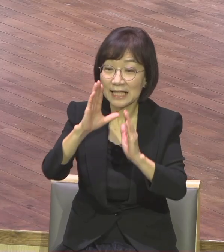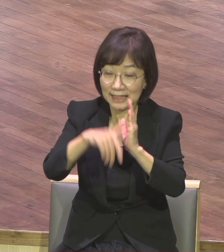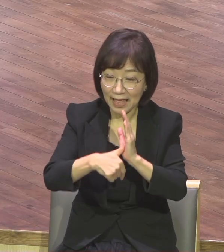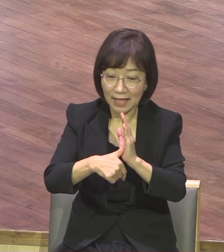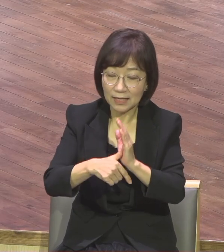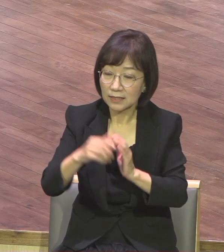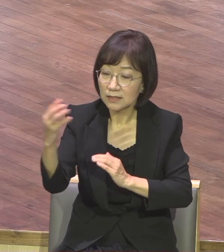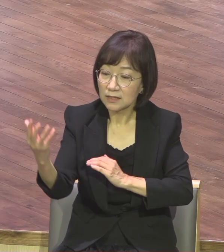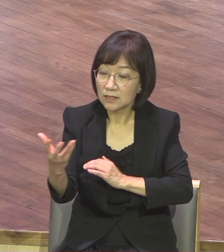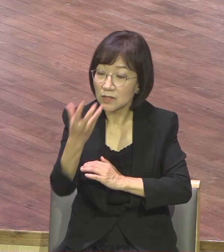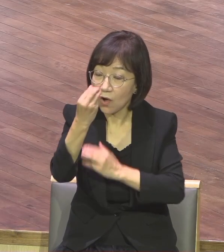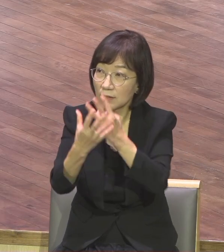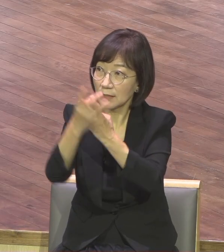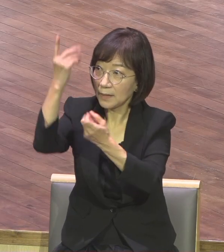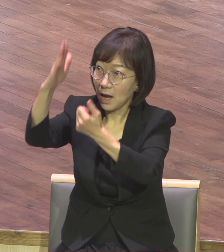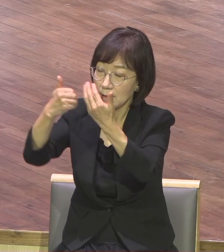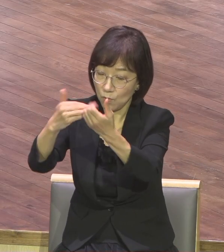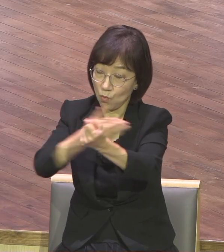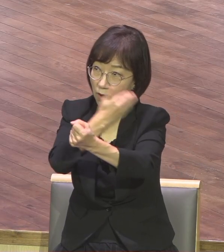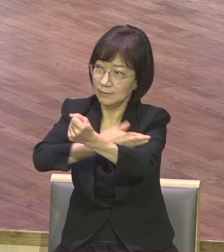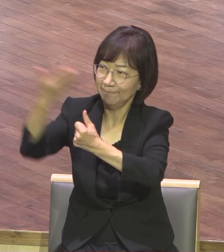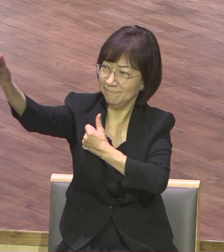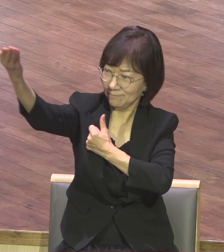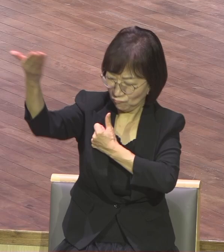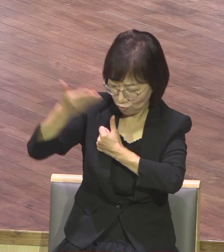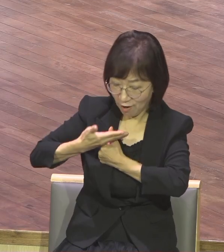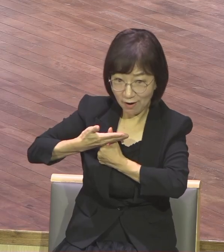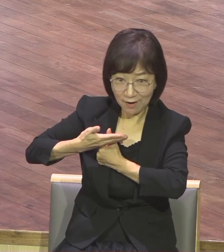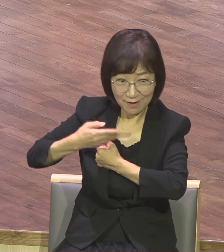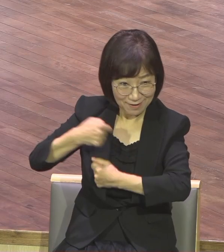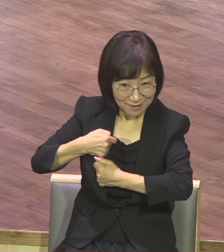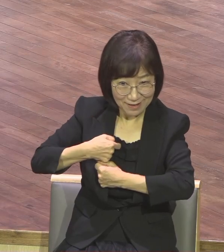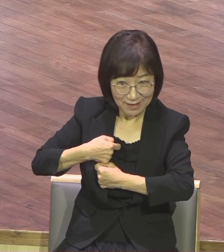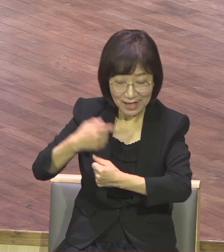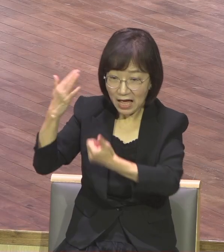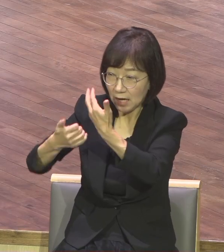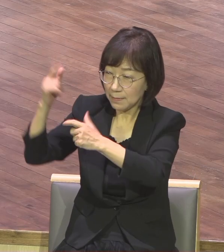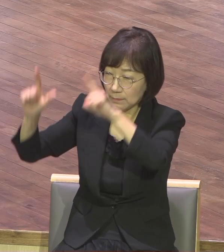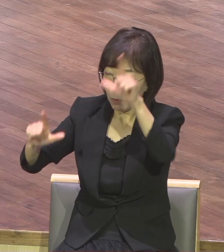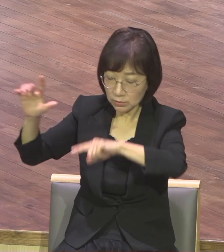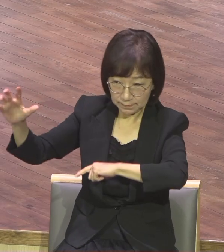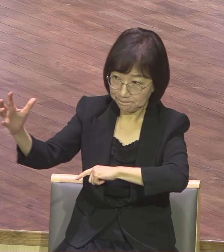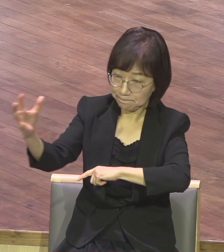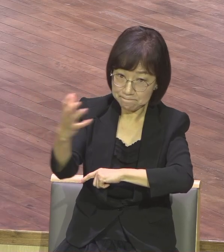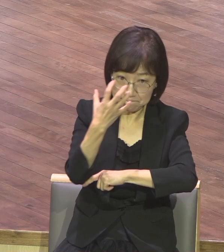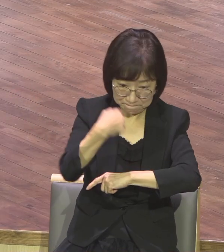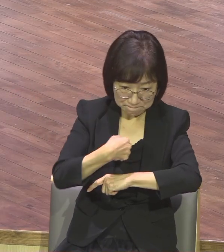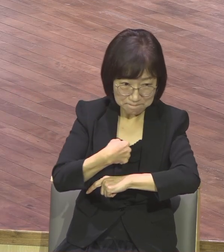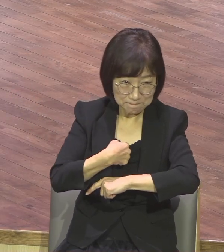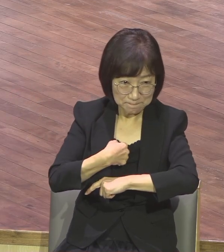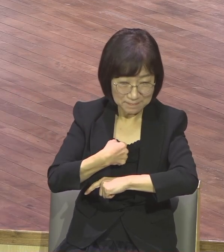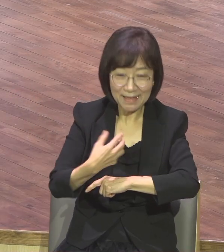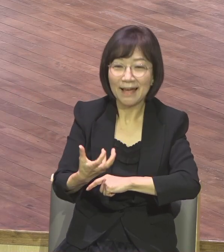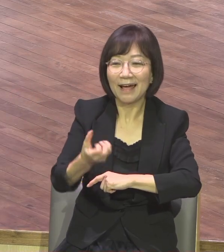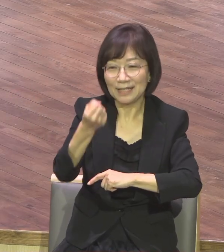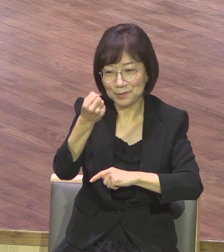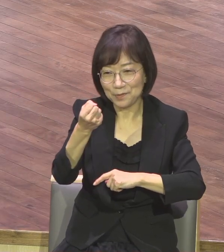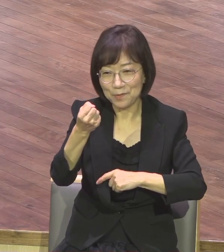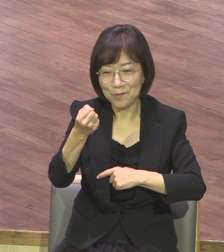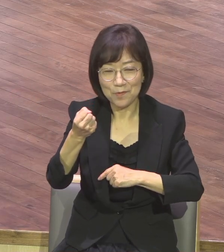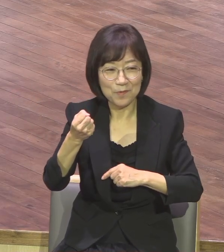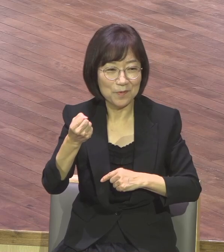성삼위 하나님의 권능이 임하게 됩니다. 하나님의 형상대로 회복된 놀라운 신문과 권세를 바탕으로 차원이